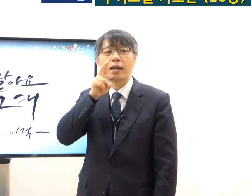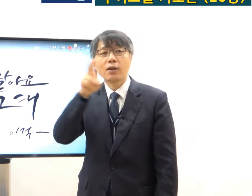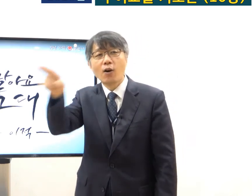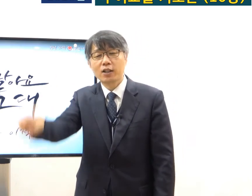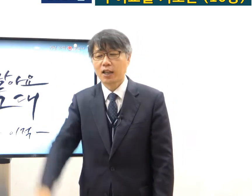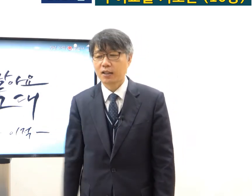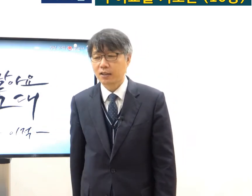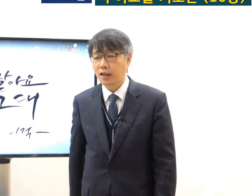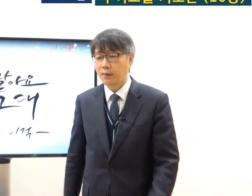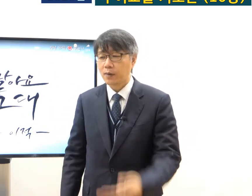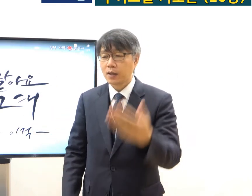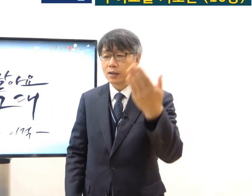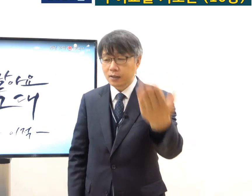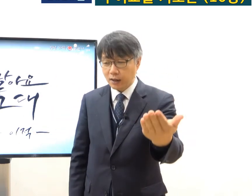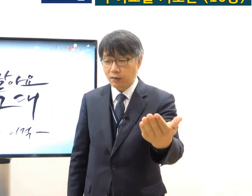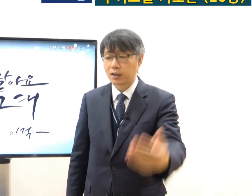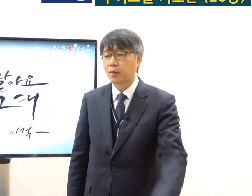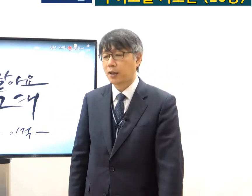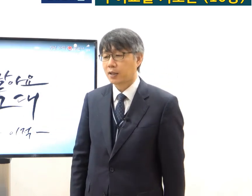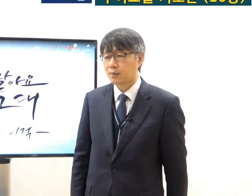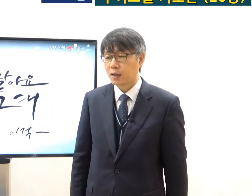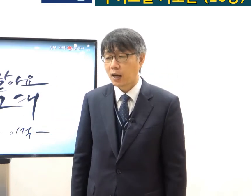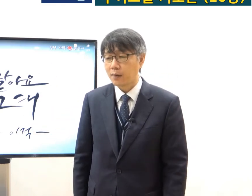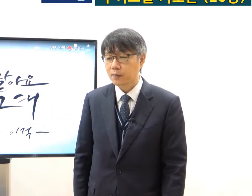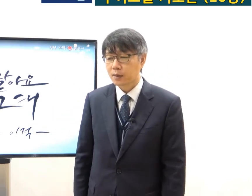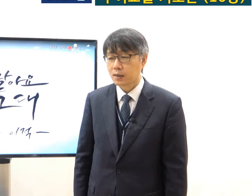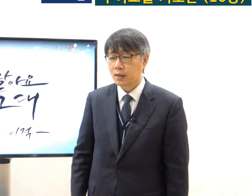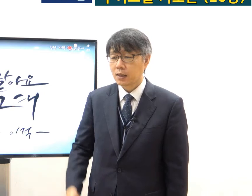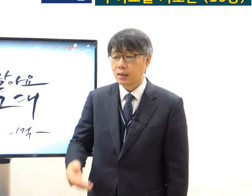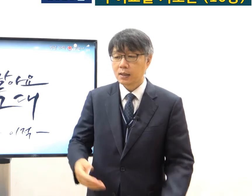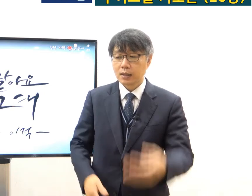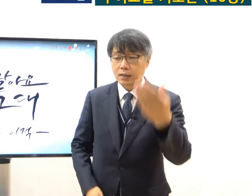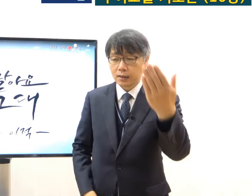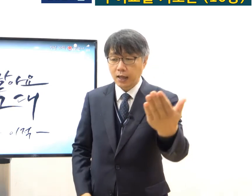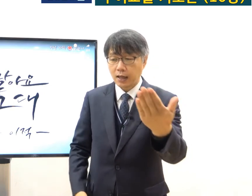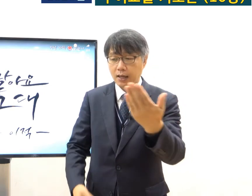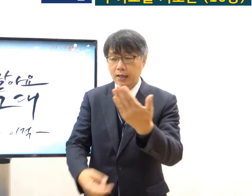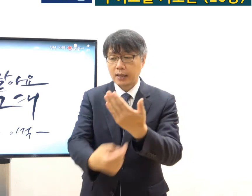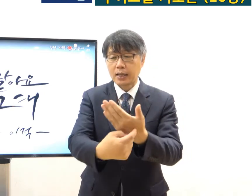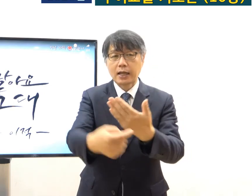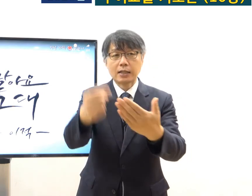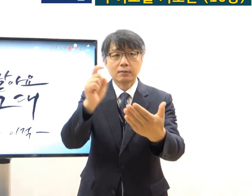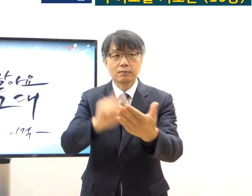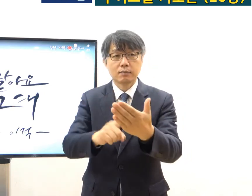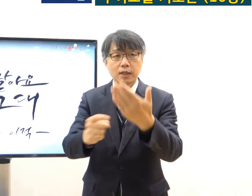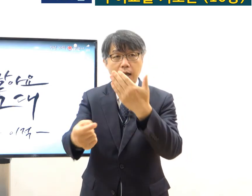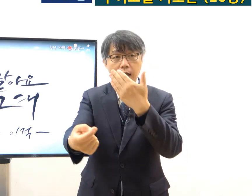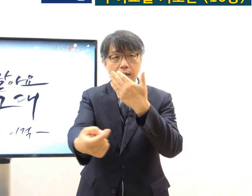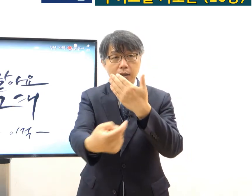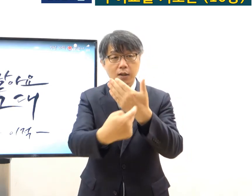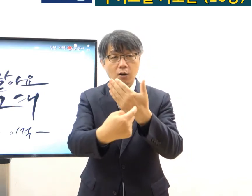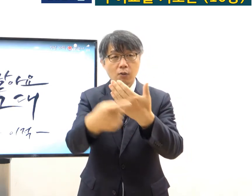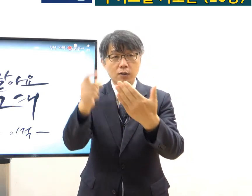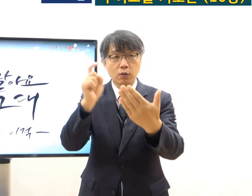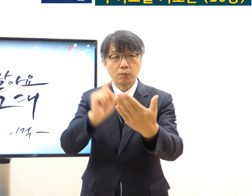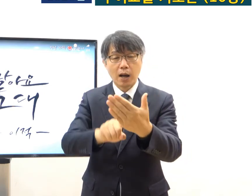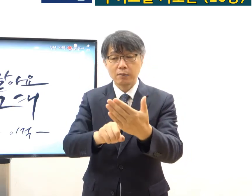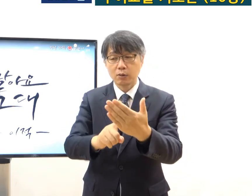그대여 이렇게 하는데 그대여 이렇게만 하겠습니다. 그대 가슴 자 겉과 속